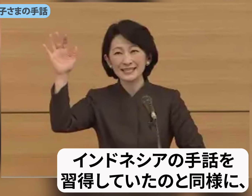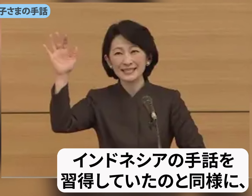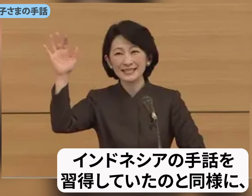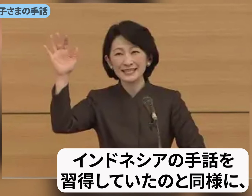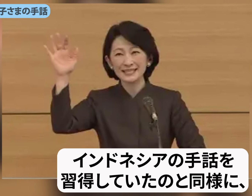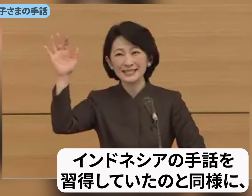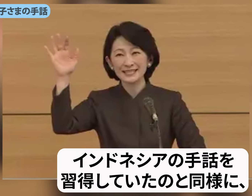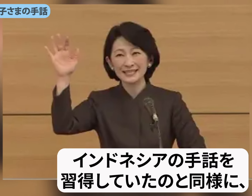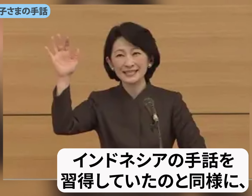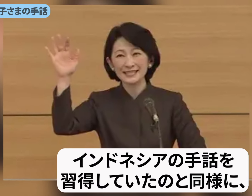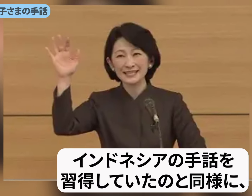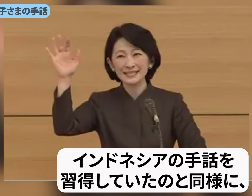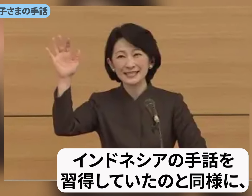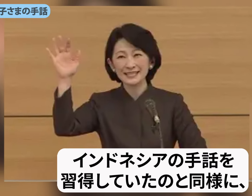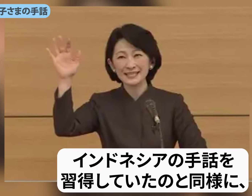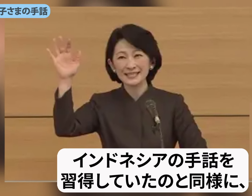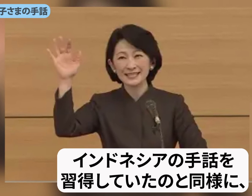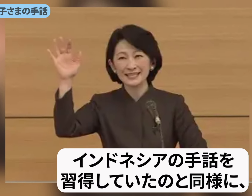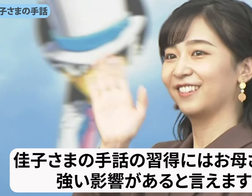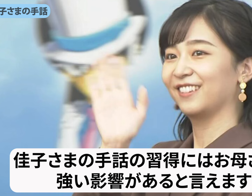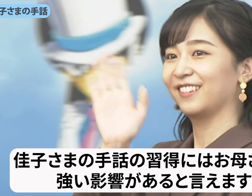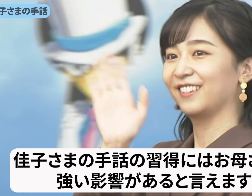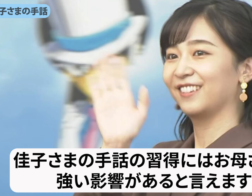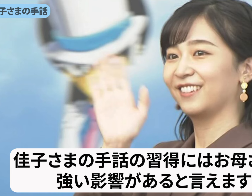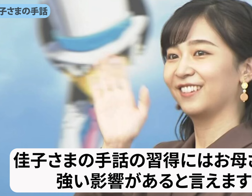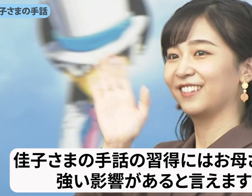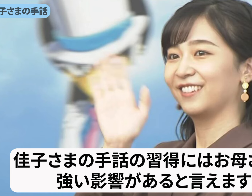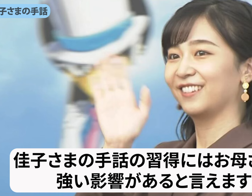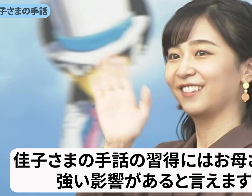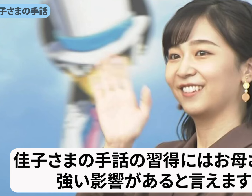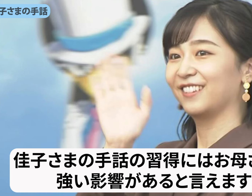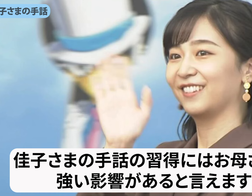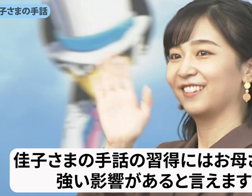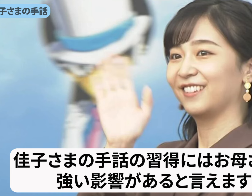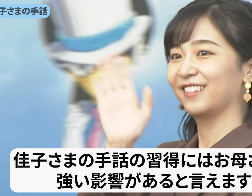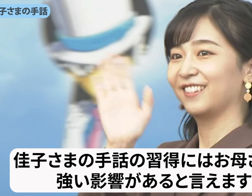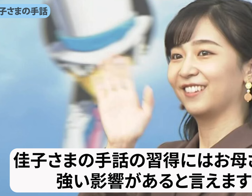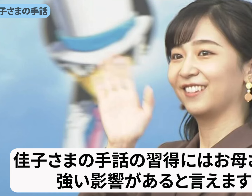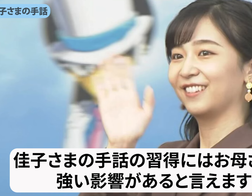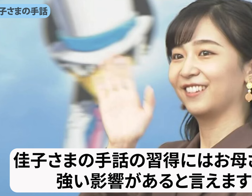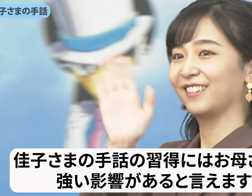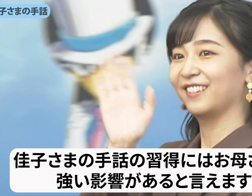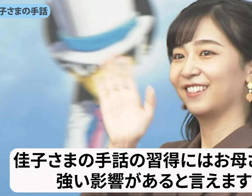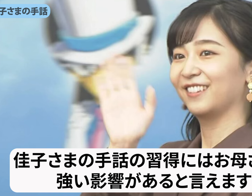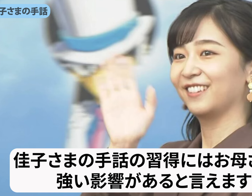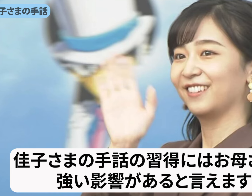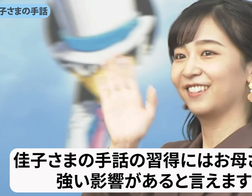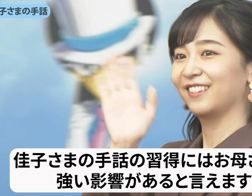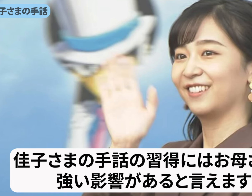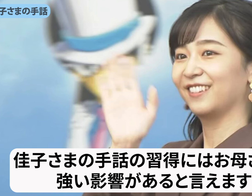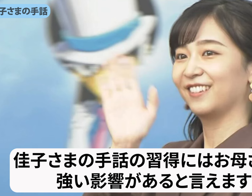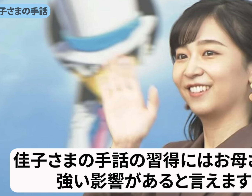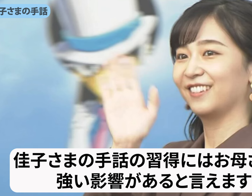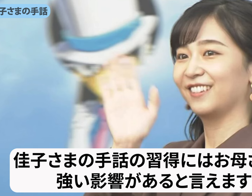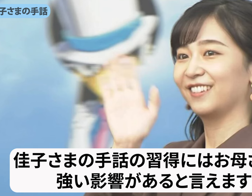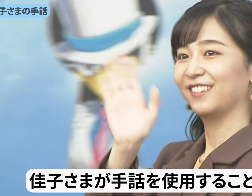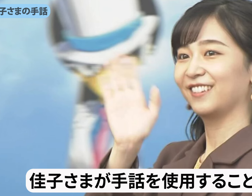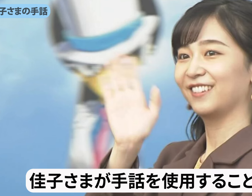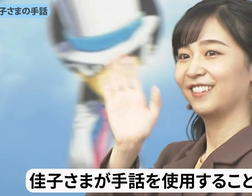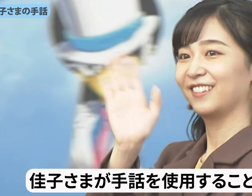の手話を習得していたのと同様に、佳子さまの手話の習得にはお母さまの強い影響があるといえます。佳子さまが手